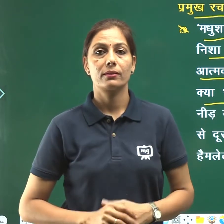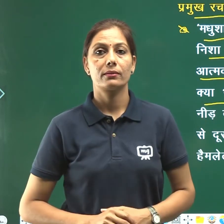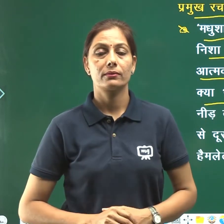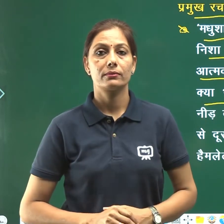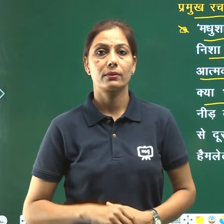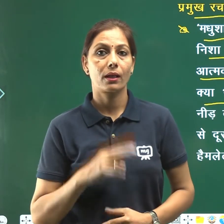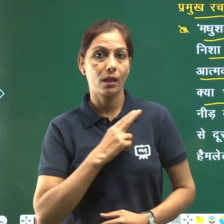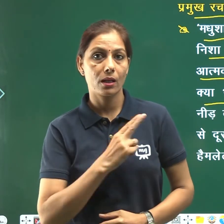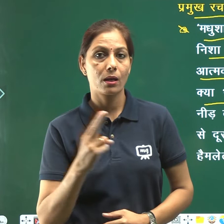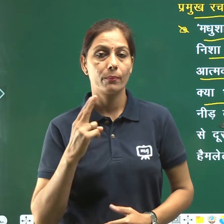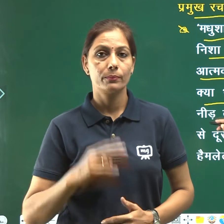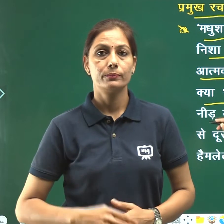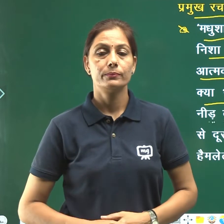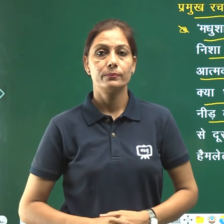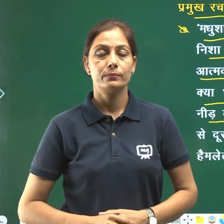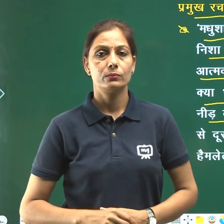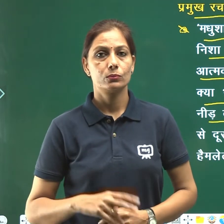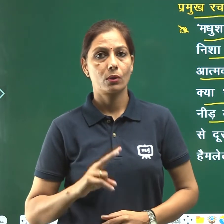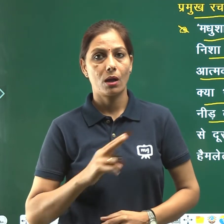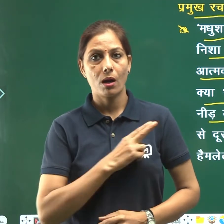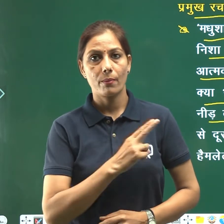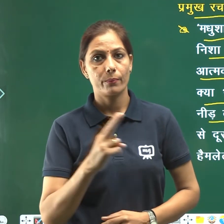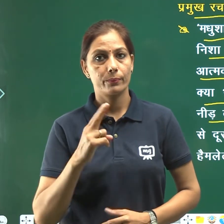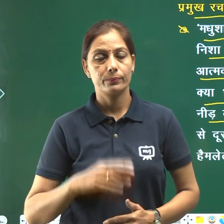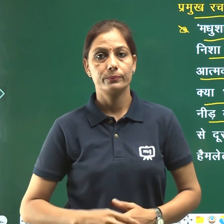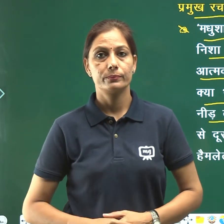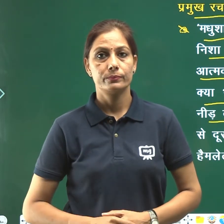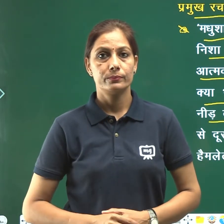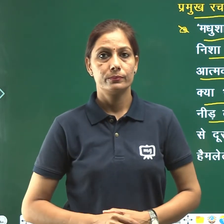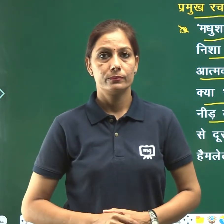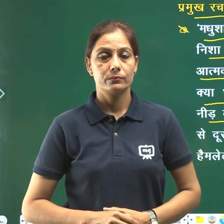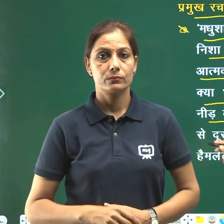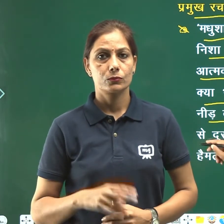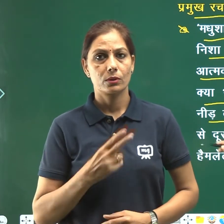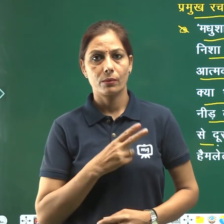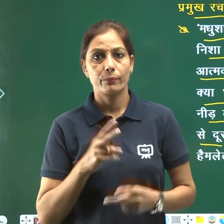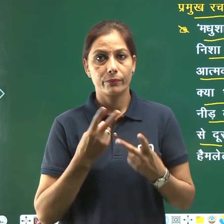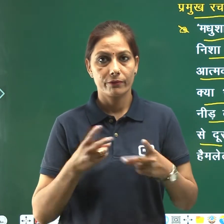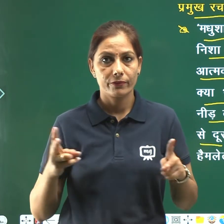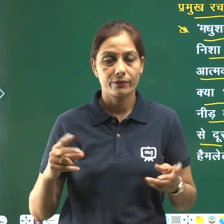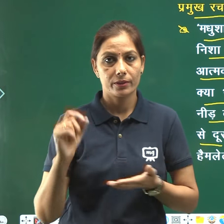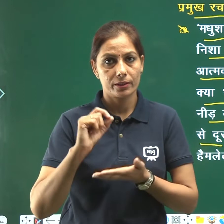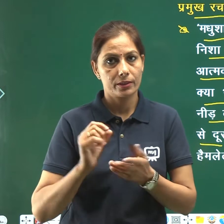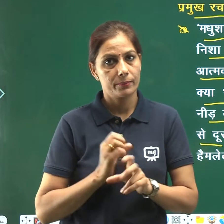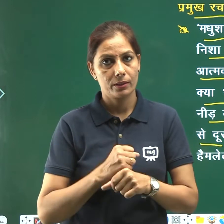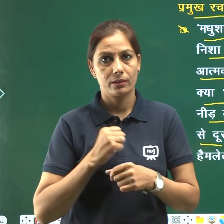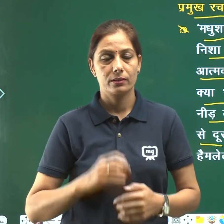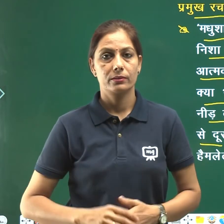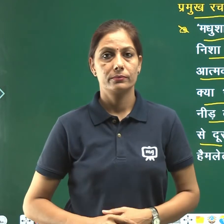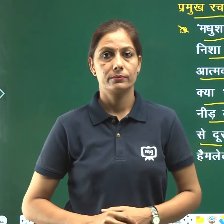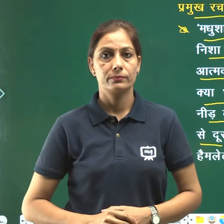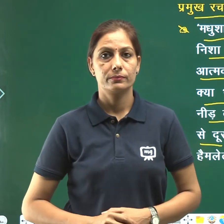क्या भूलूं क्या याद करूं, नीड़ का निर्माण फिर, बसेरे से दूर आदि हैं।